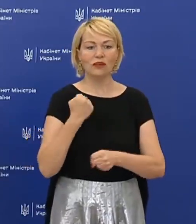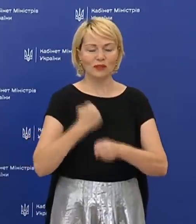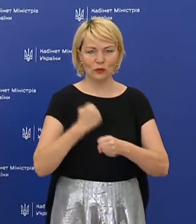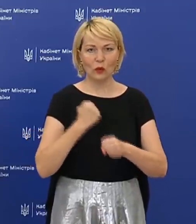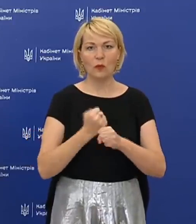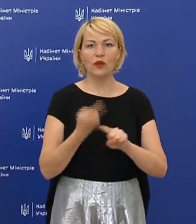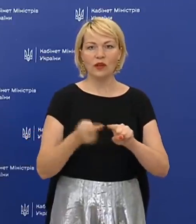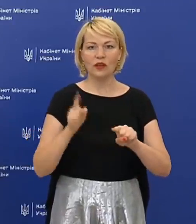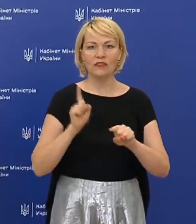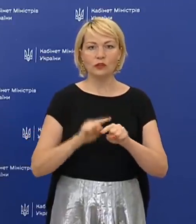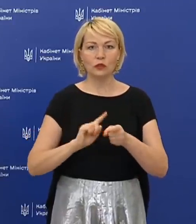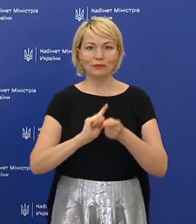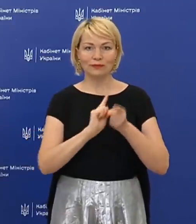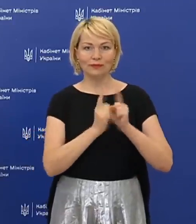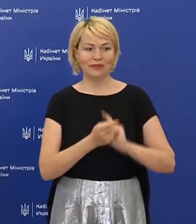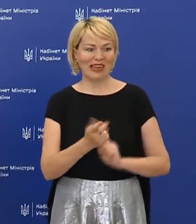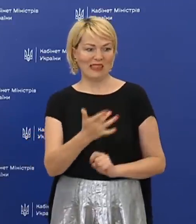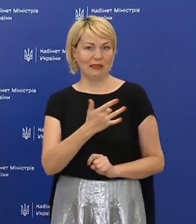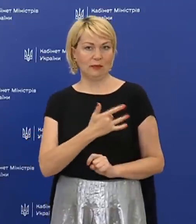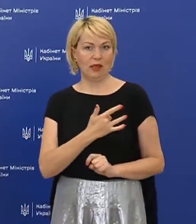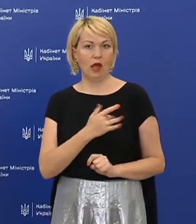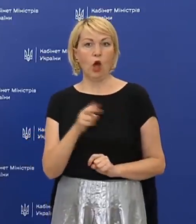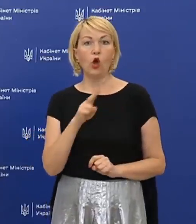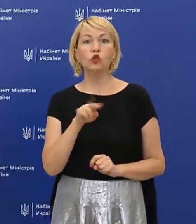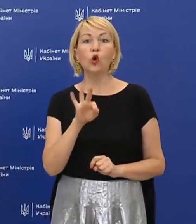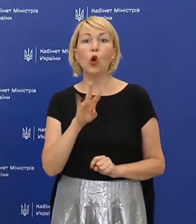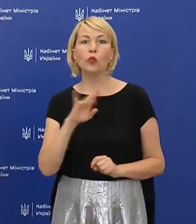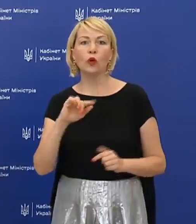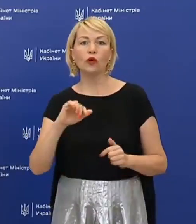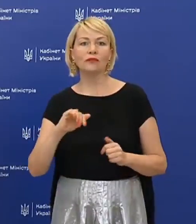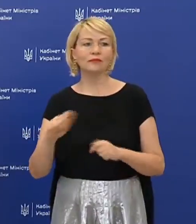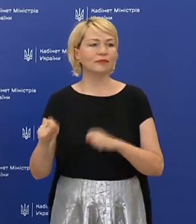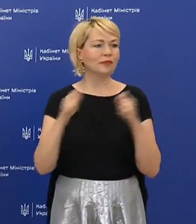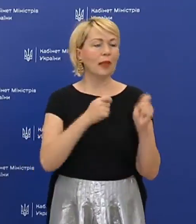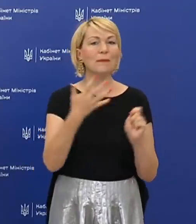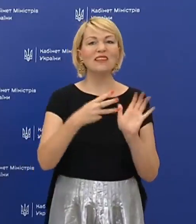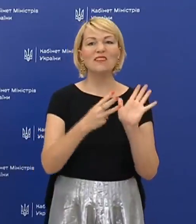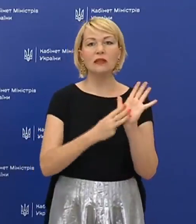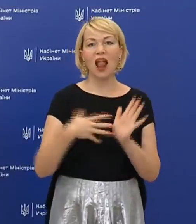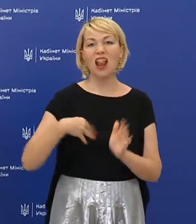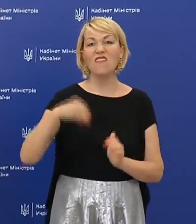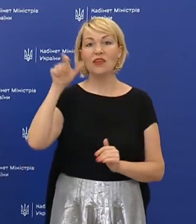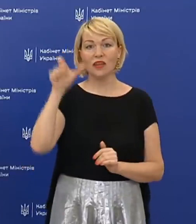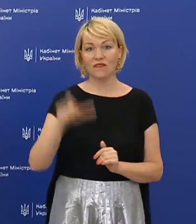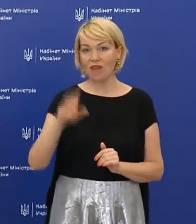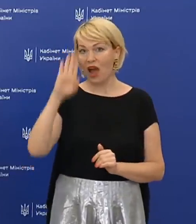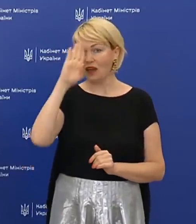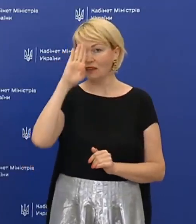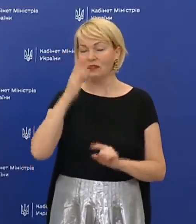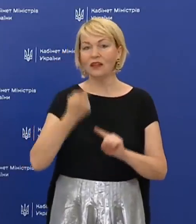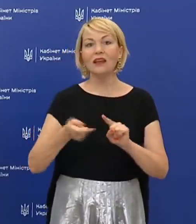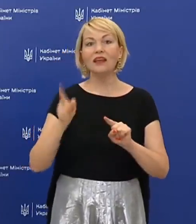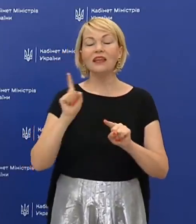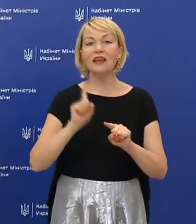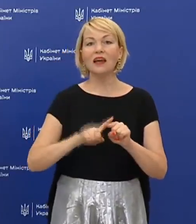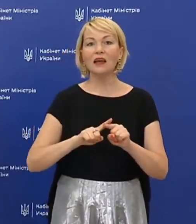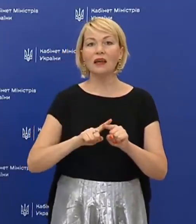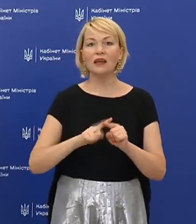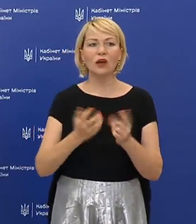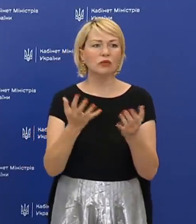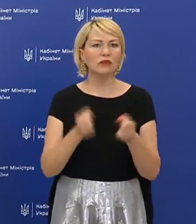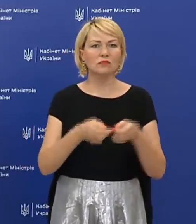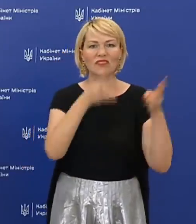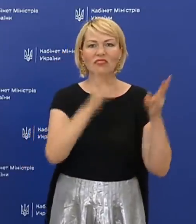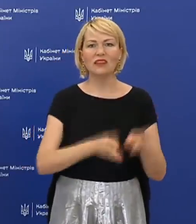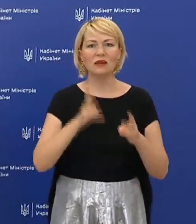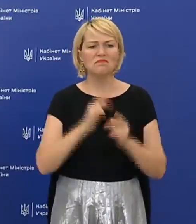цю трансплантацію. Донором став 58-річний львів'янин, який отримав